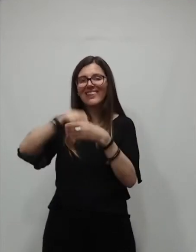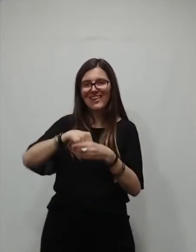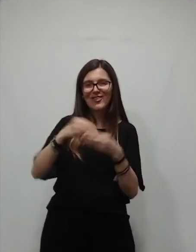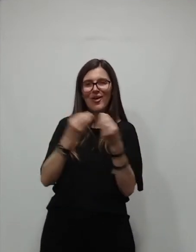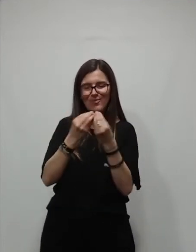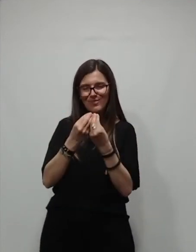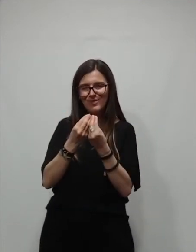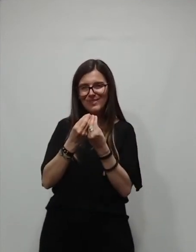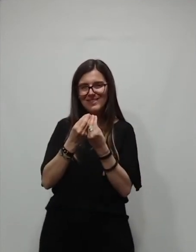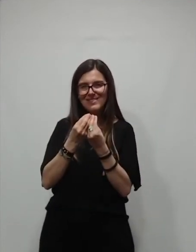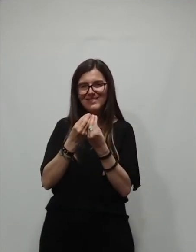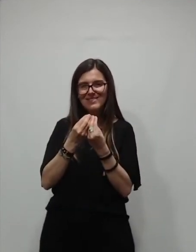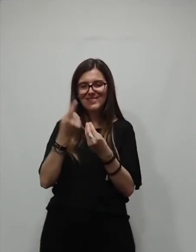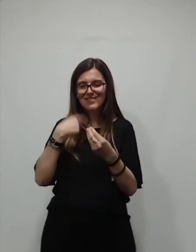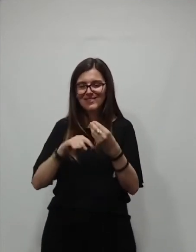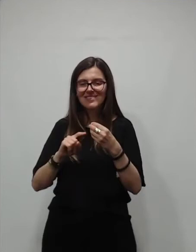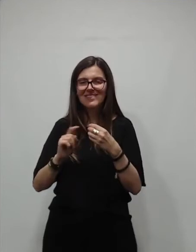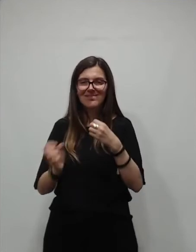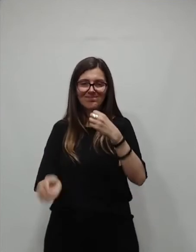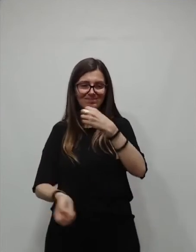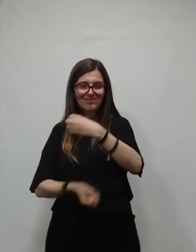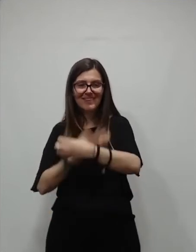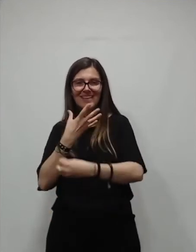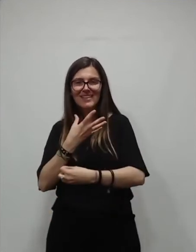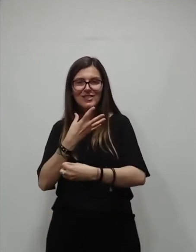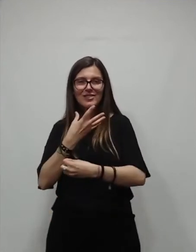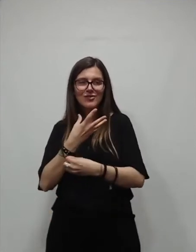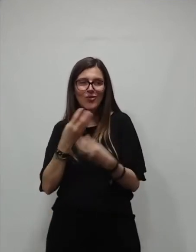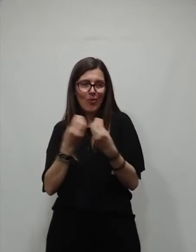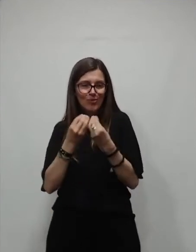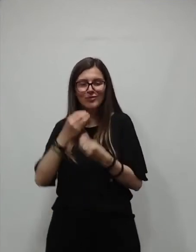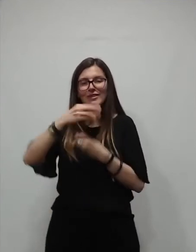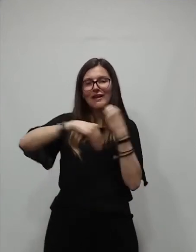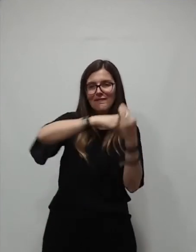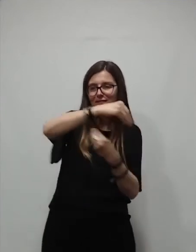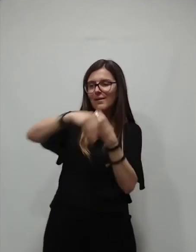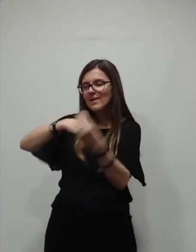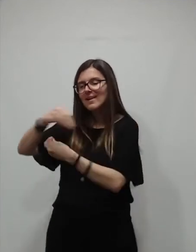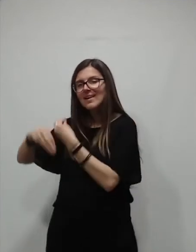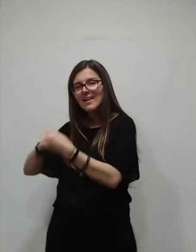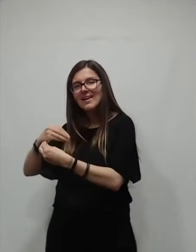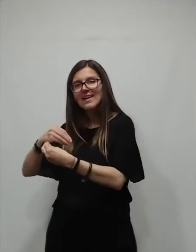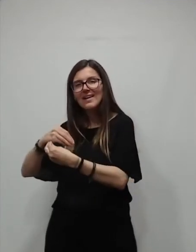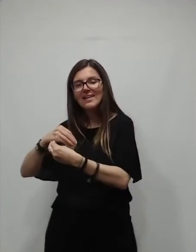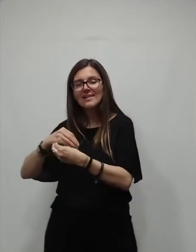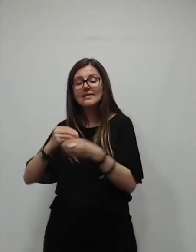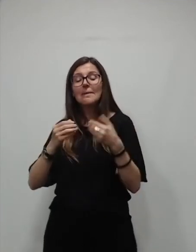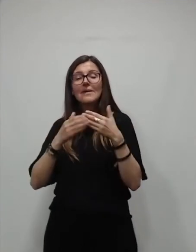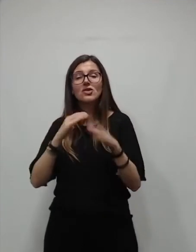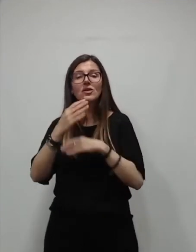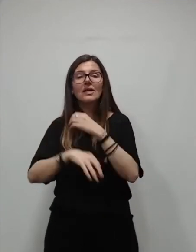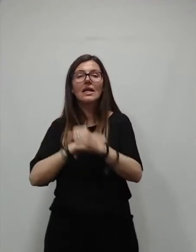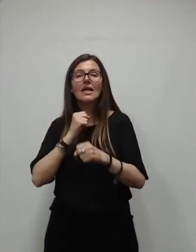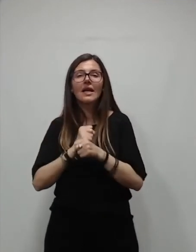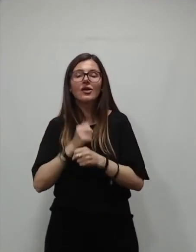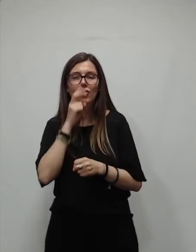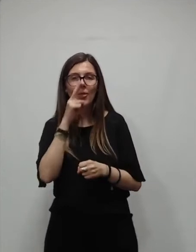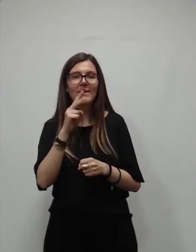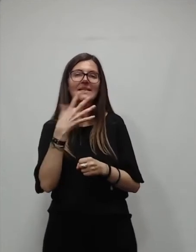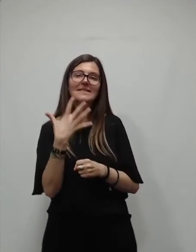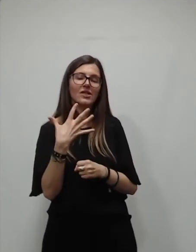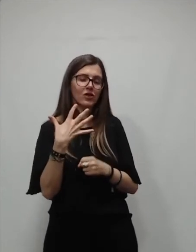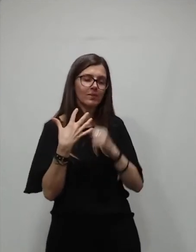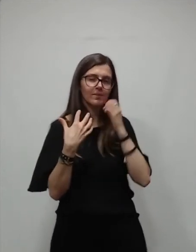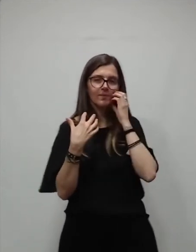se fue gestando como plenario de asociaciones de familiares desde el 2005. Si